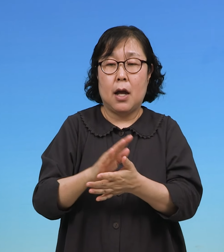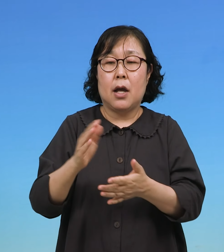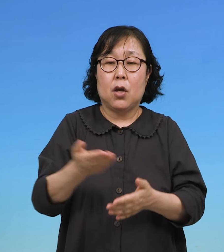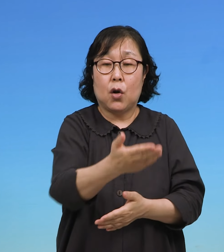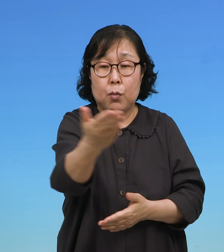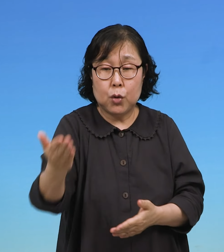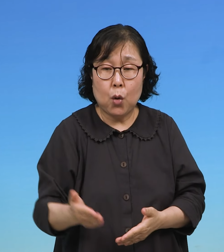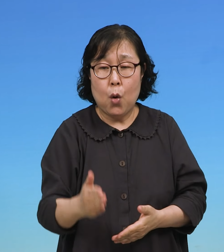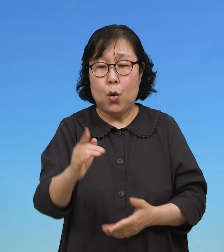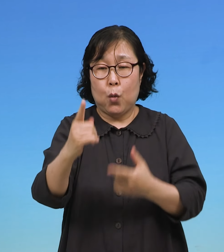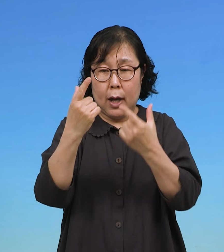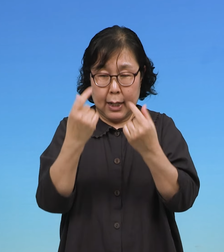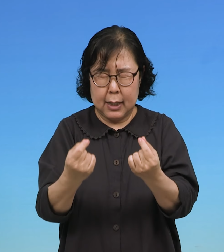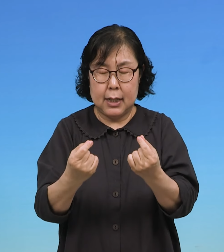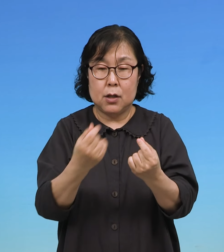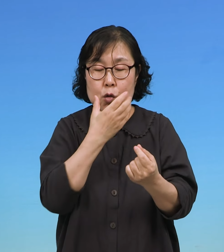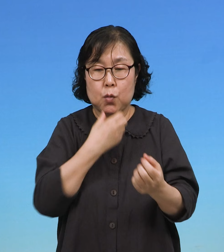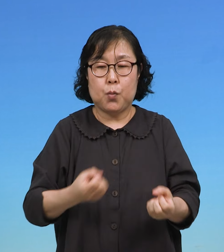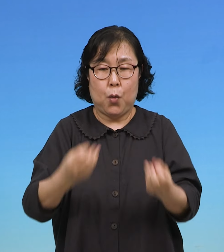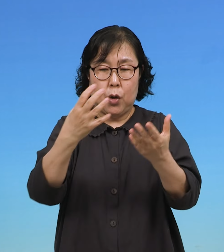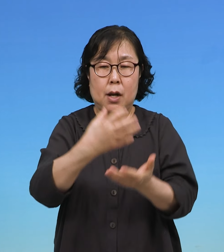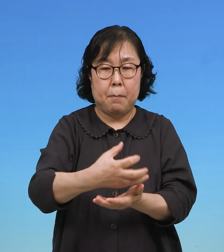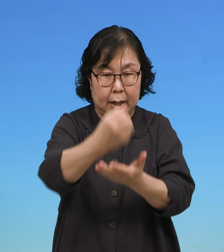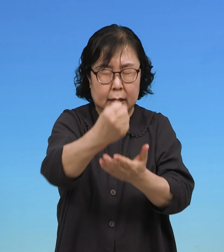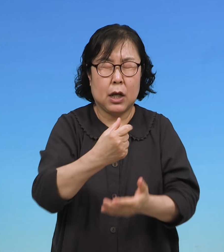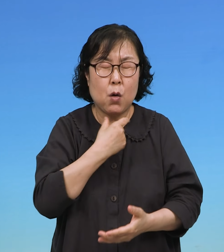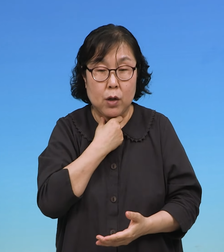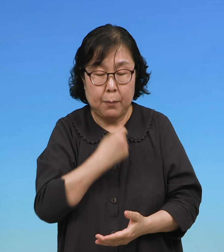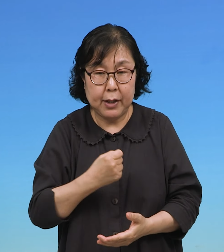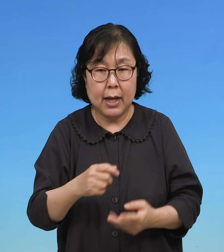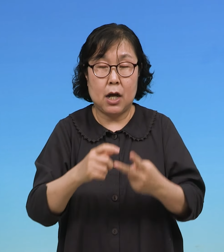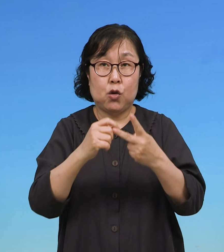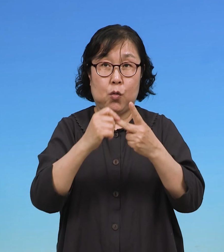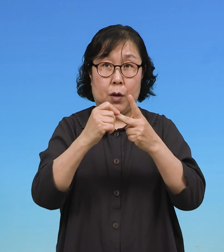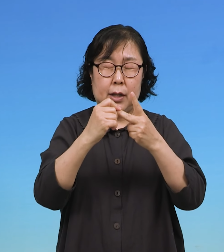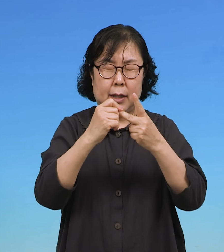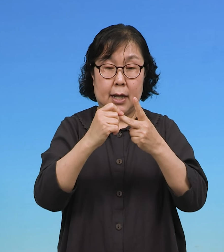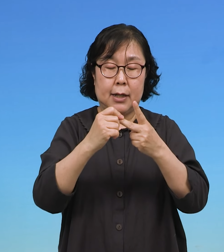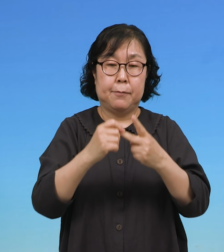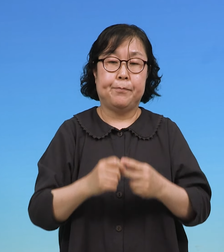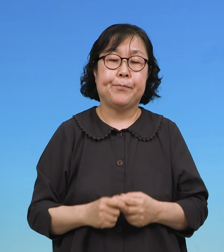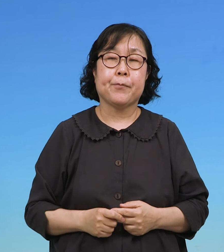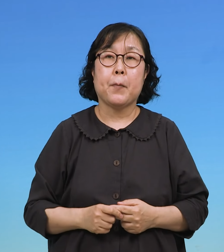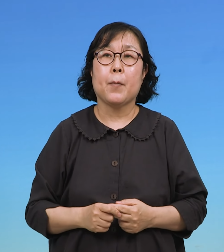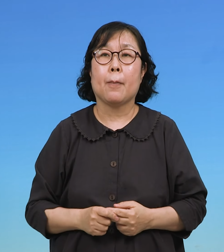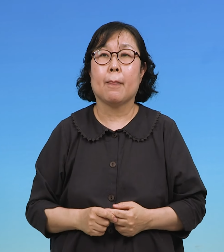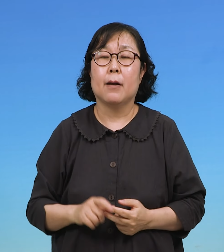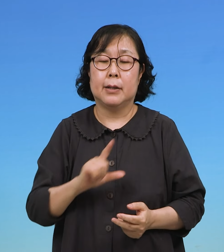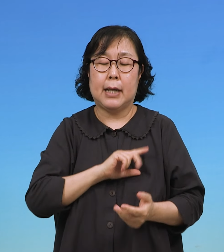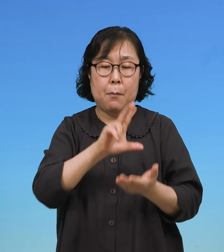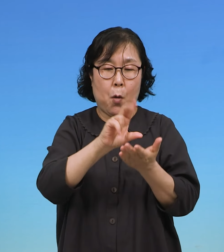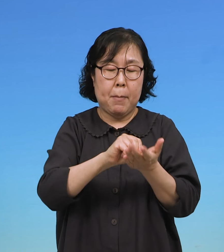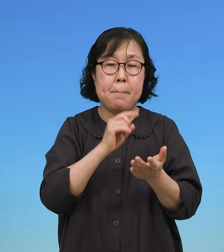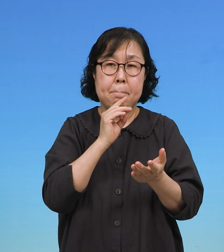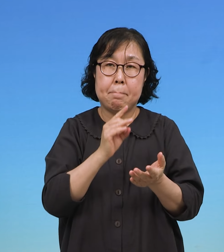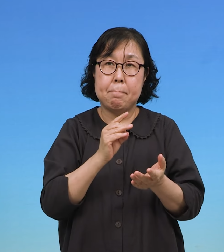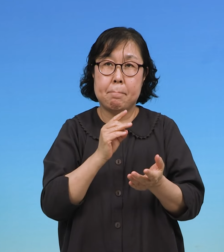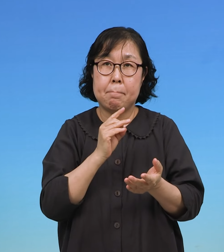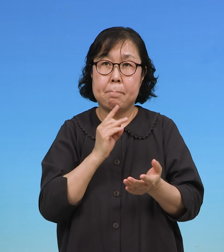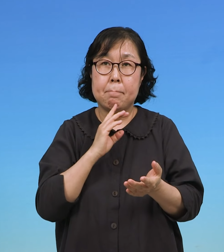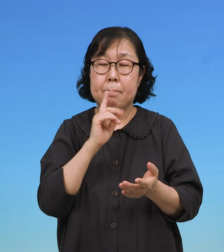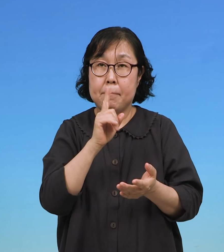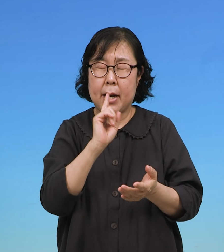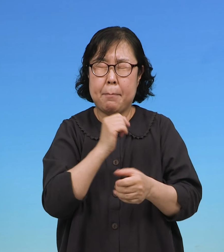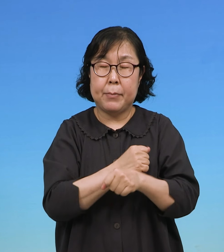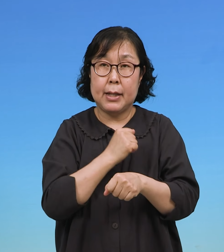축원합니다. 두 번째로, 타이틀만 간단히 하고 이제 다음 주로 연결해서 이 말씀을 전하겠습니다만,